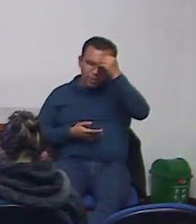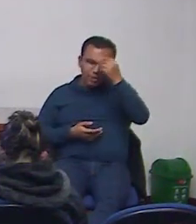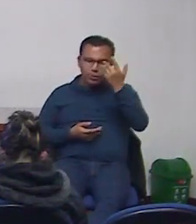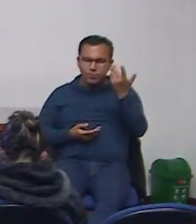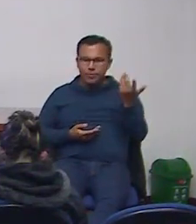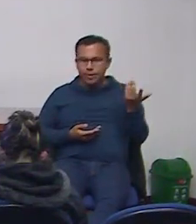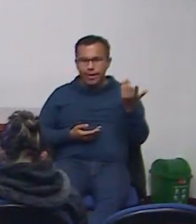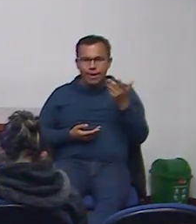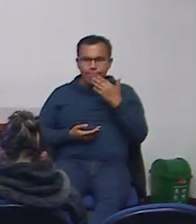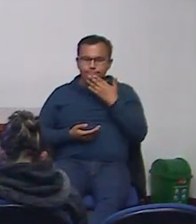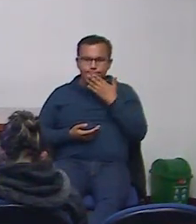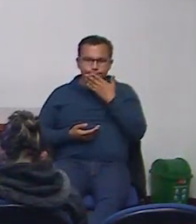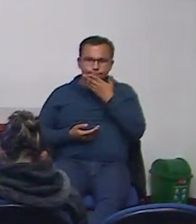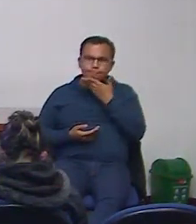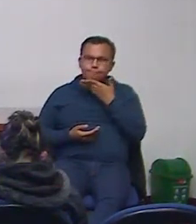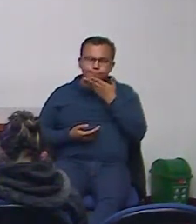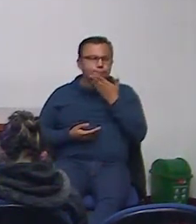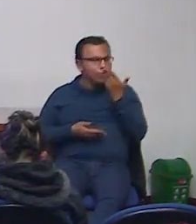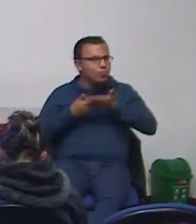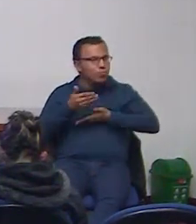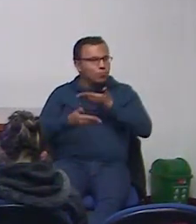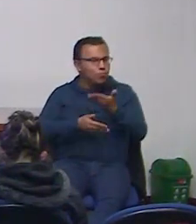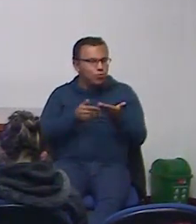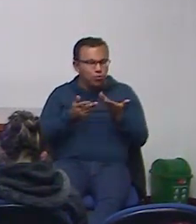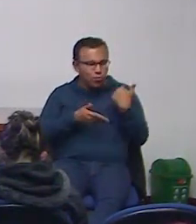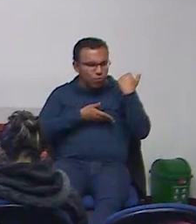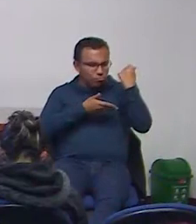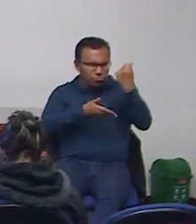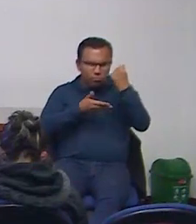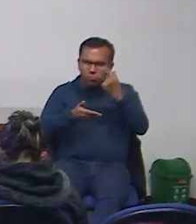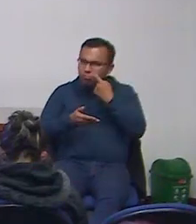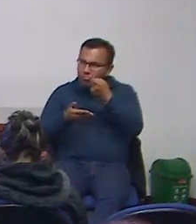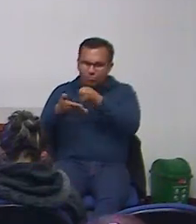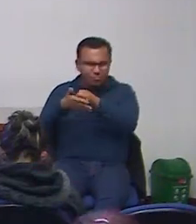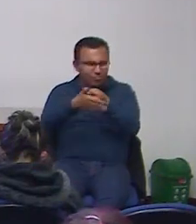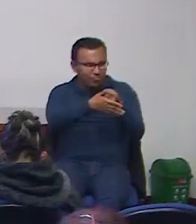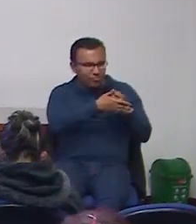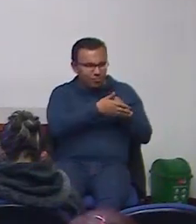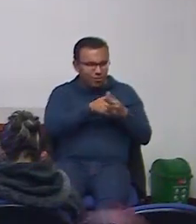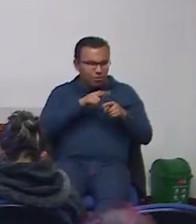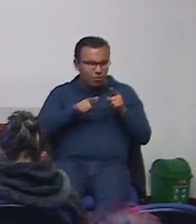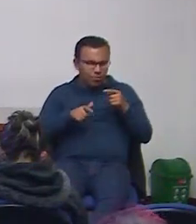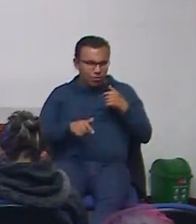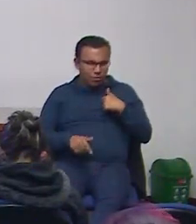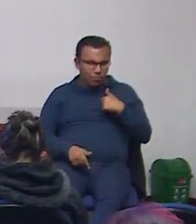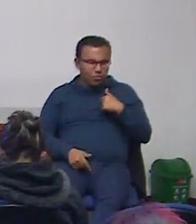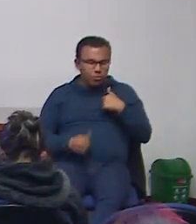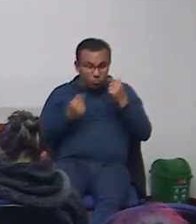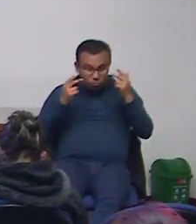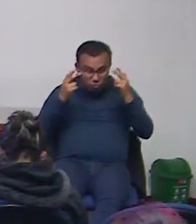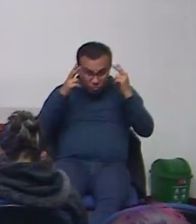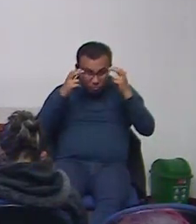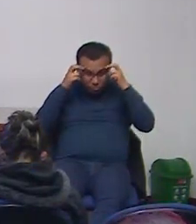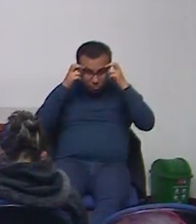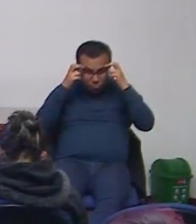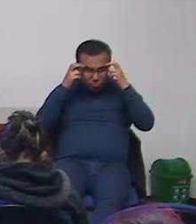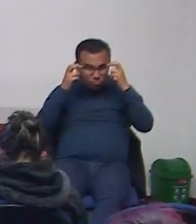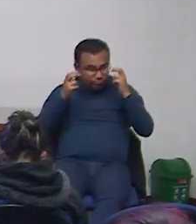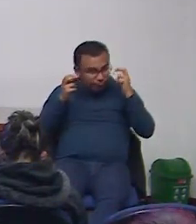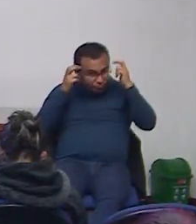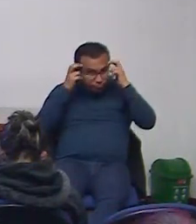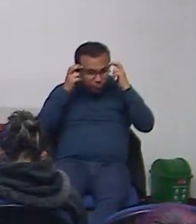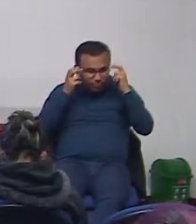de la digamos de los procesos de consecución de recursos porque o mi conocimiento realmente